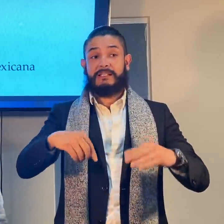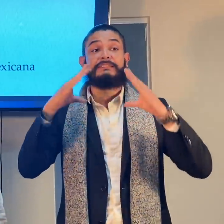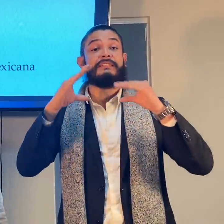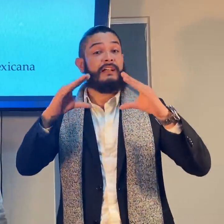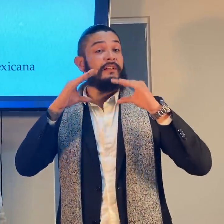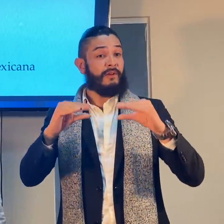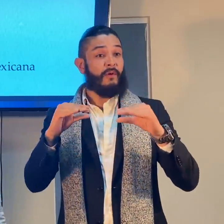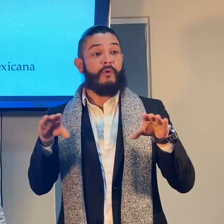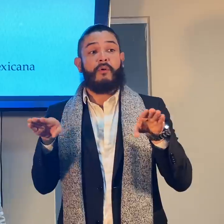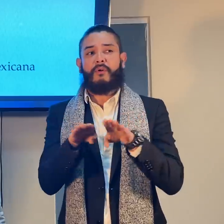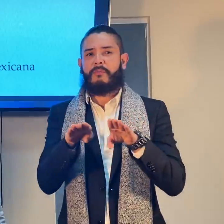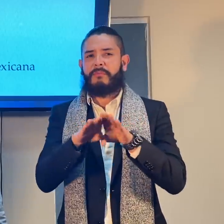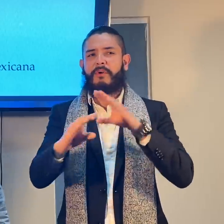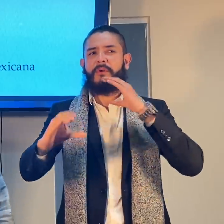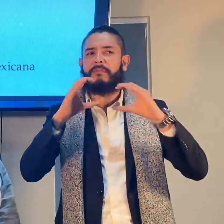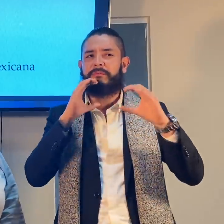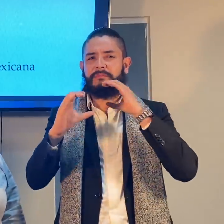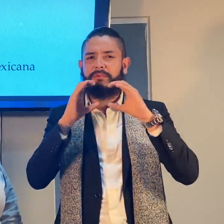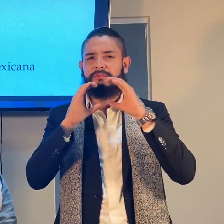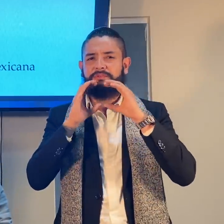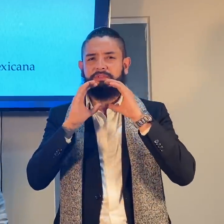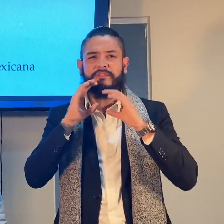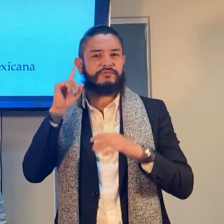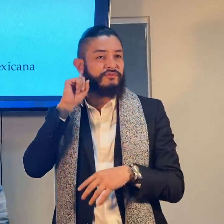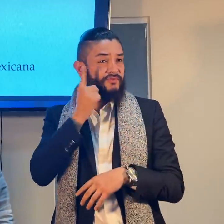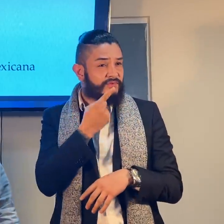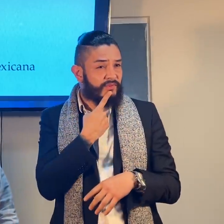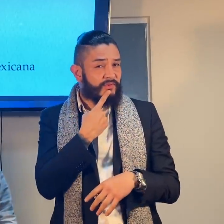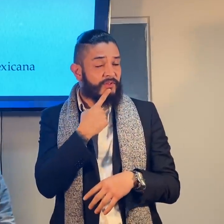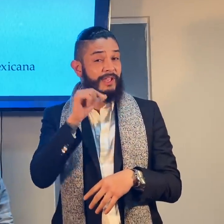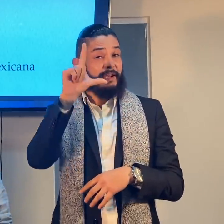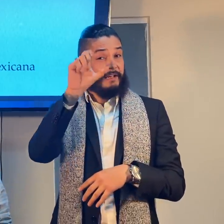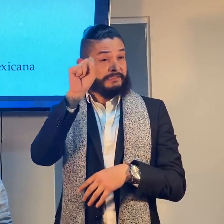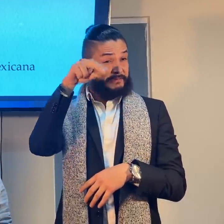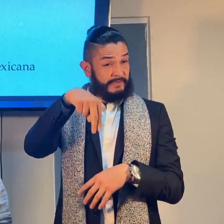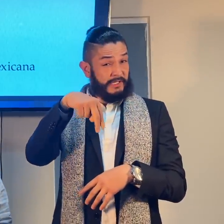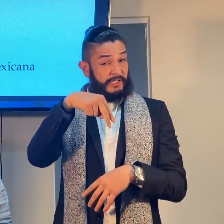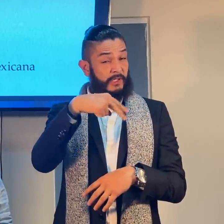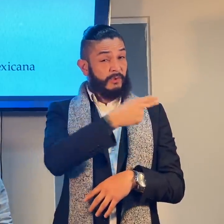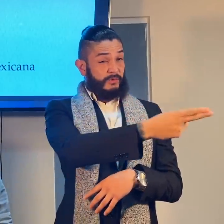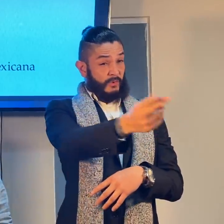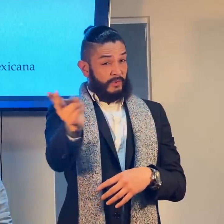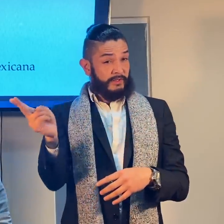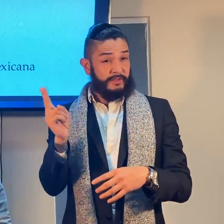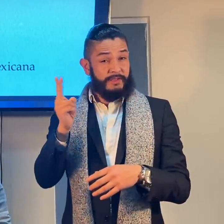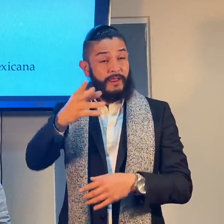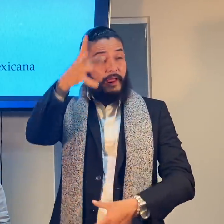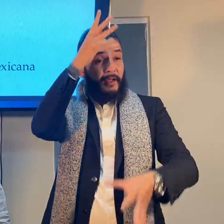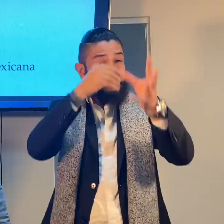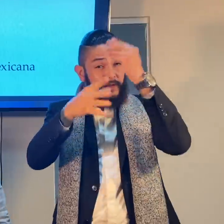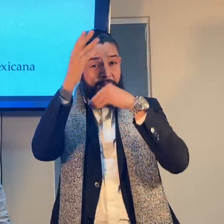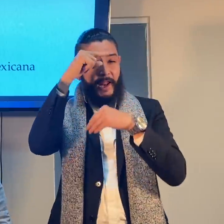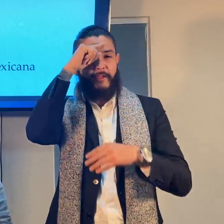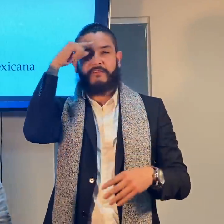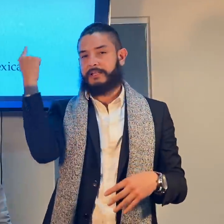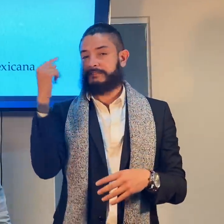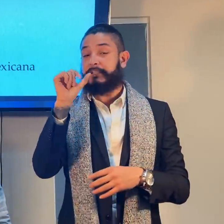Aquí les vamos a enseñar cómo ustedes pueden comunicarse con las personas sordas en lengua de señas mexicanas. ¿Cómo pueden